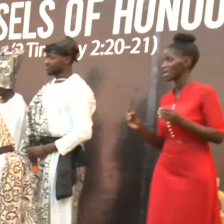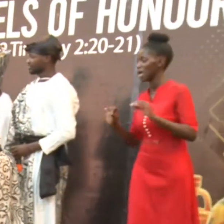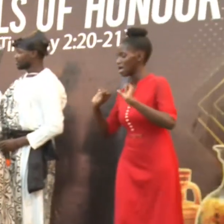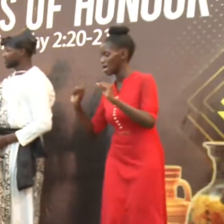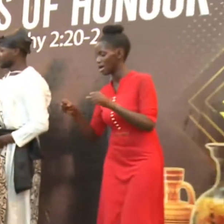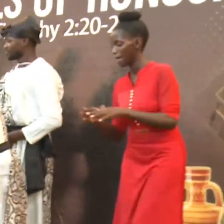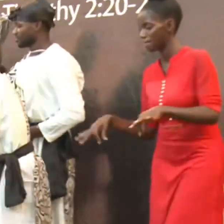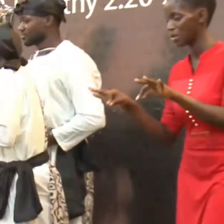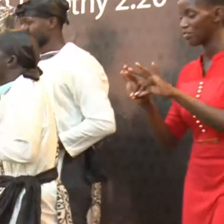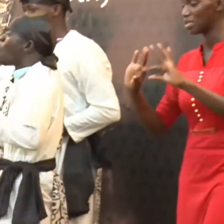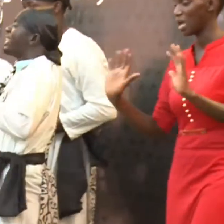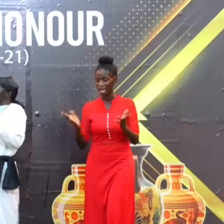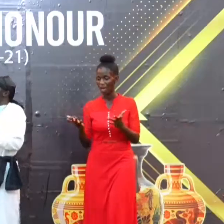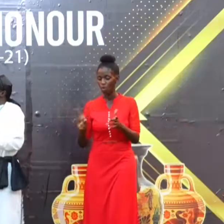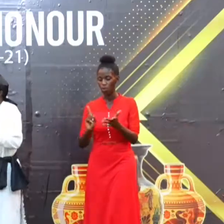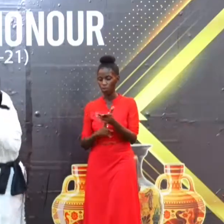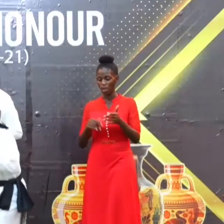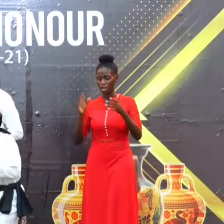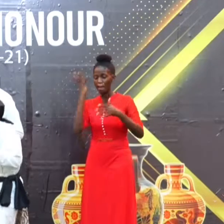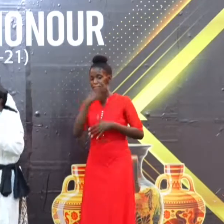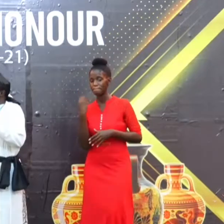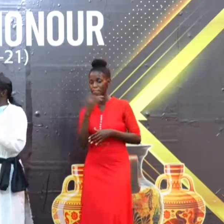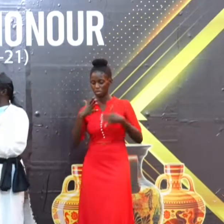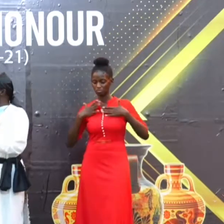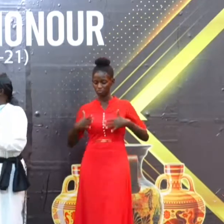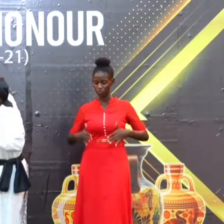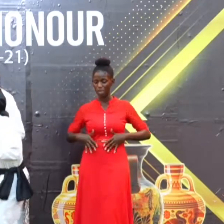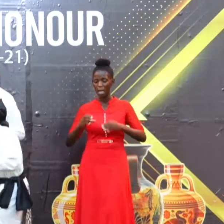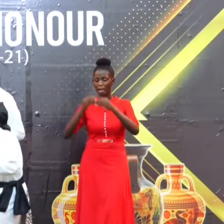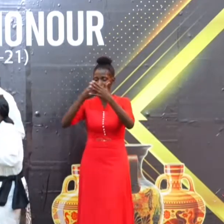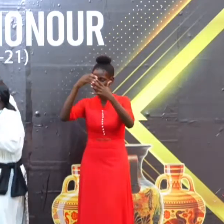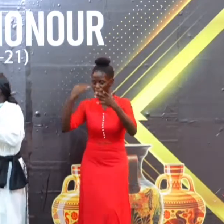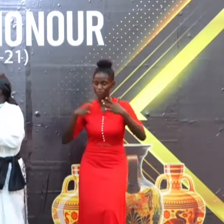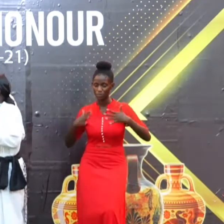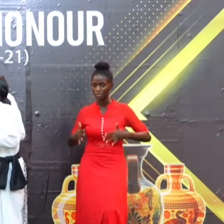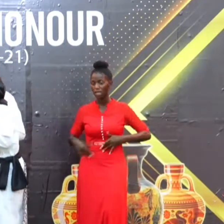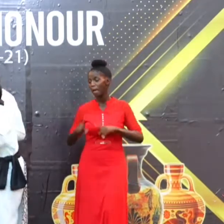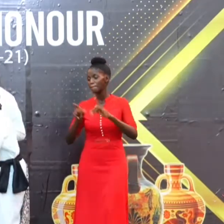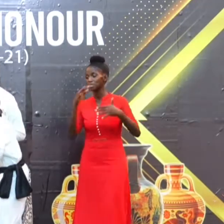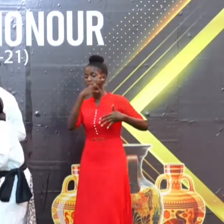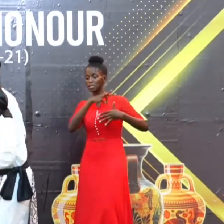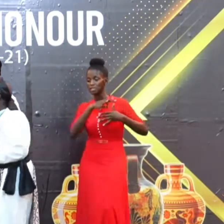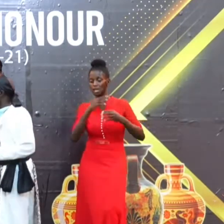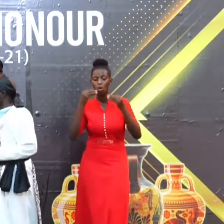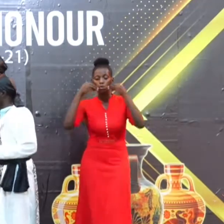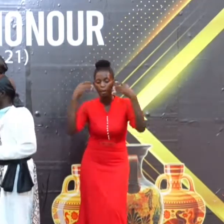kigasaki okuba nga kungulu onyirira nga kungulu oli wamuwendo naye nga munda muggwe tolina